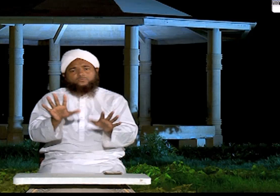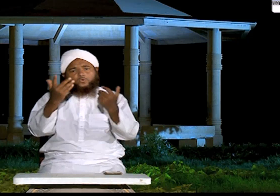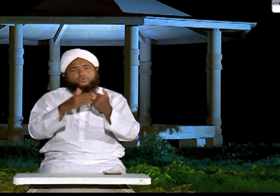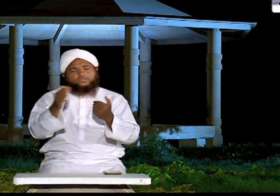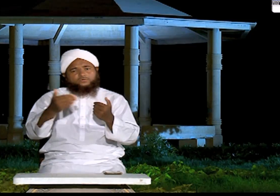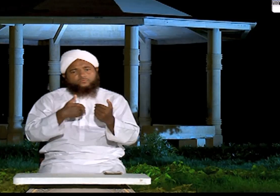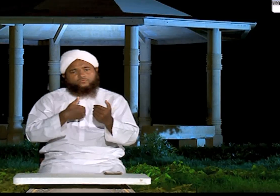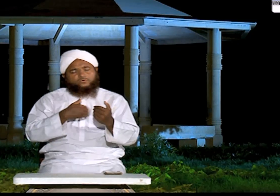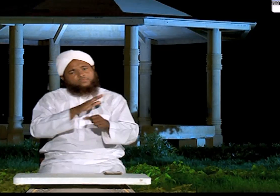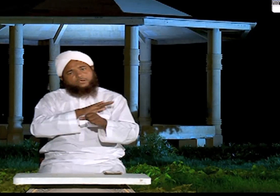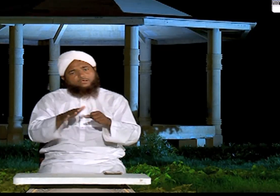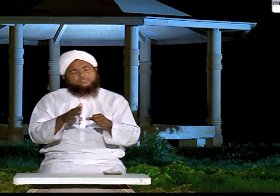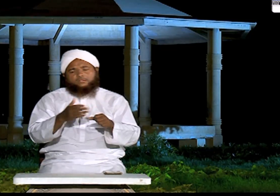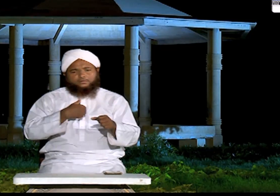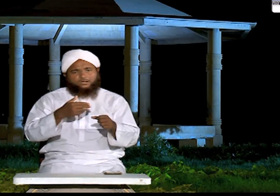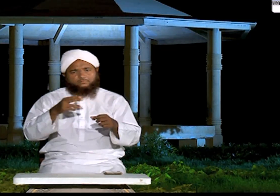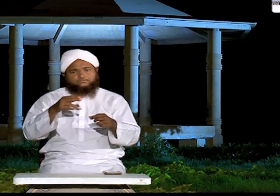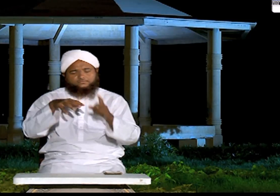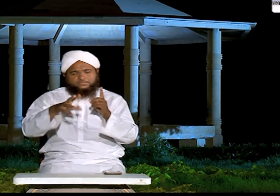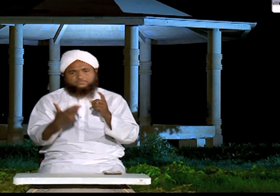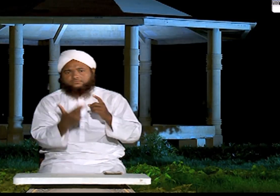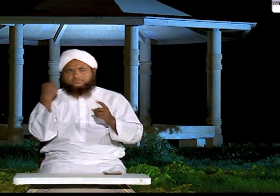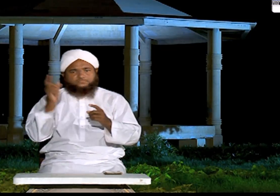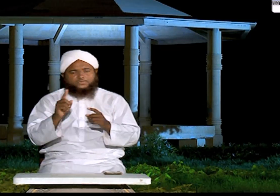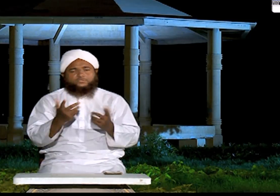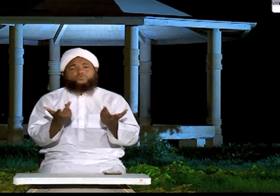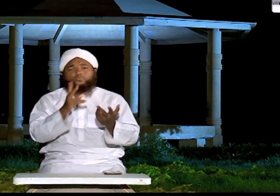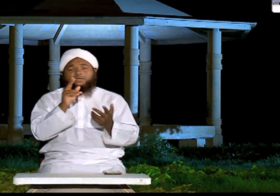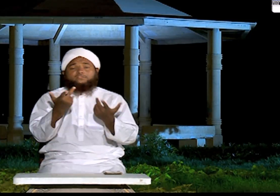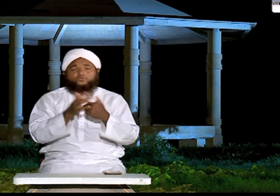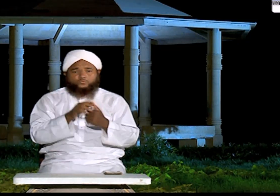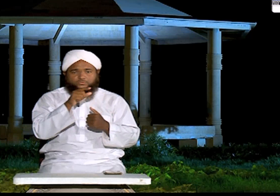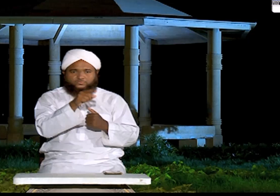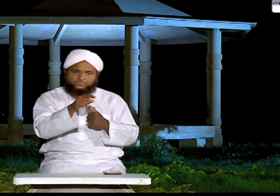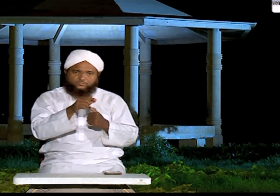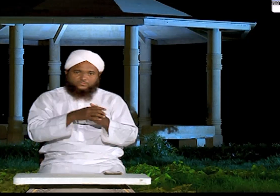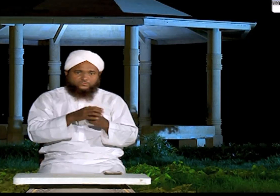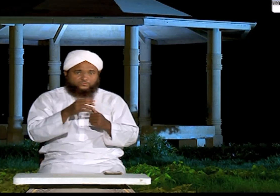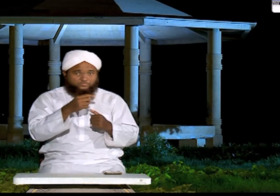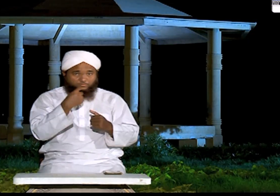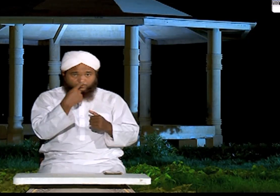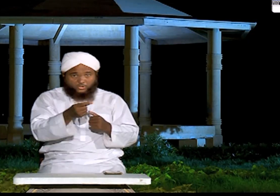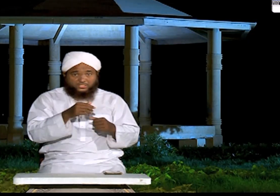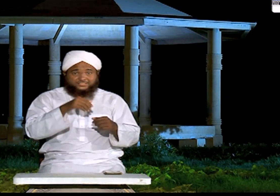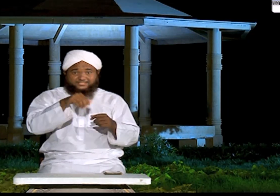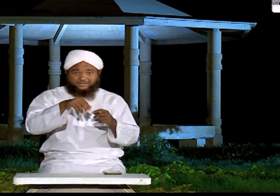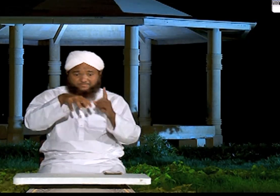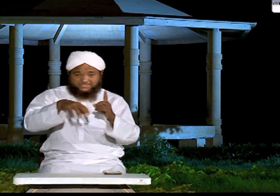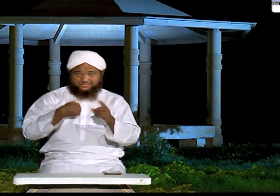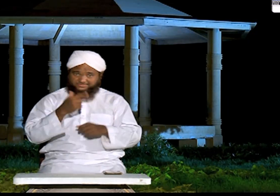نام محمد ہوگا ان کی وجہ سے کعبہ اور مدینہ طیبہ کو عزت نصیب ہوگی وہ حق کے امام ہوں